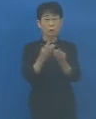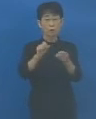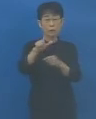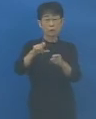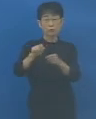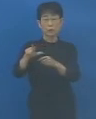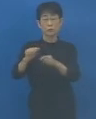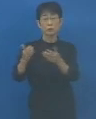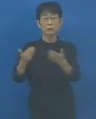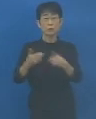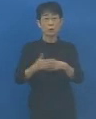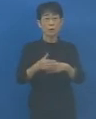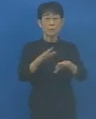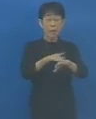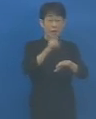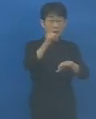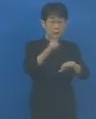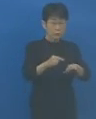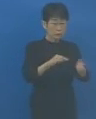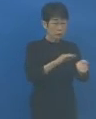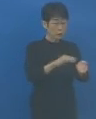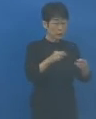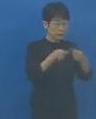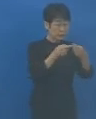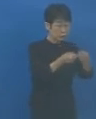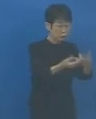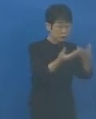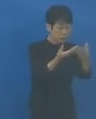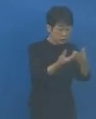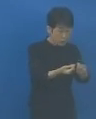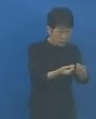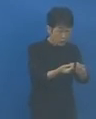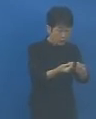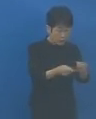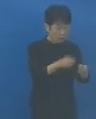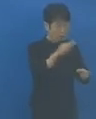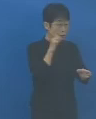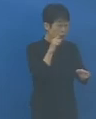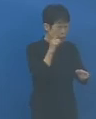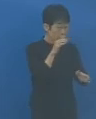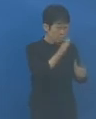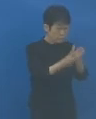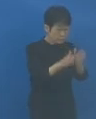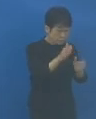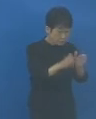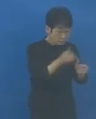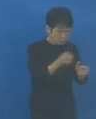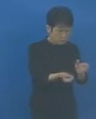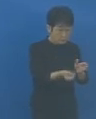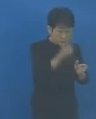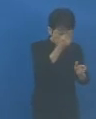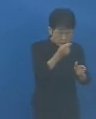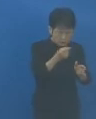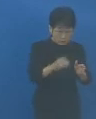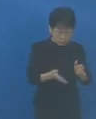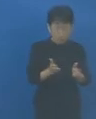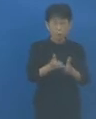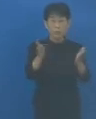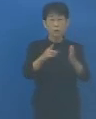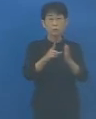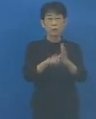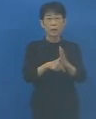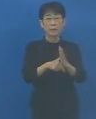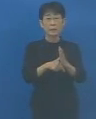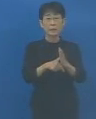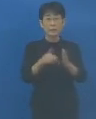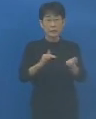してもらってそれで状況を見て、というやり方でありますが一気に増える段階の場合医療逼迫が起こ